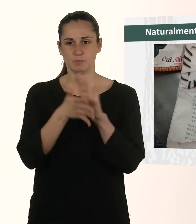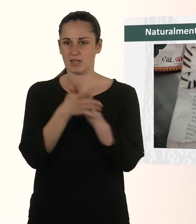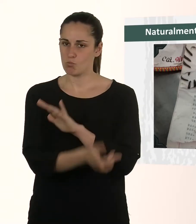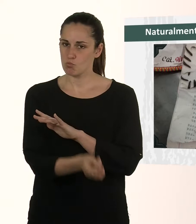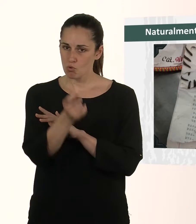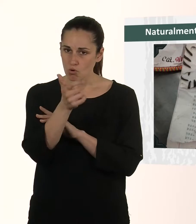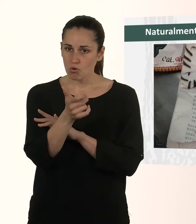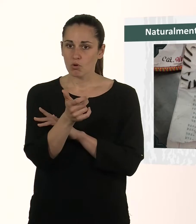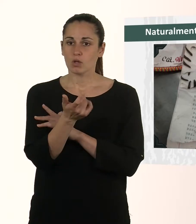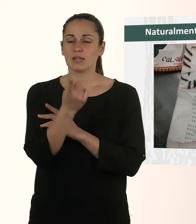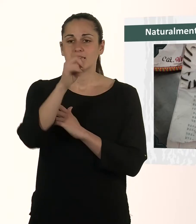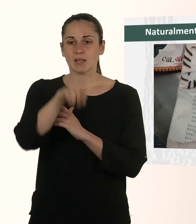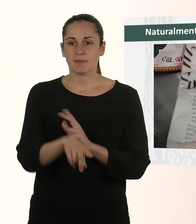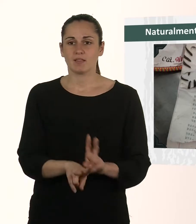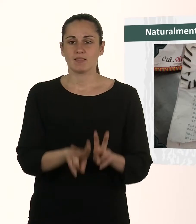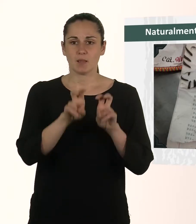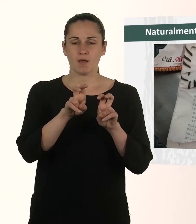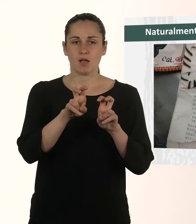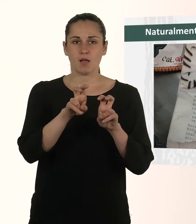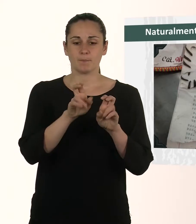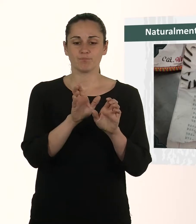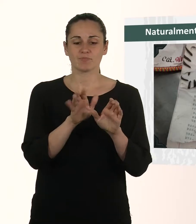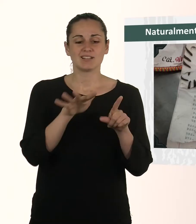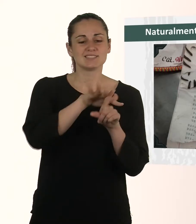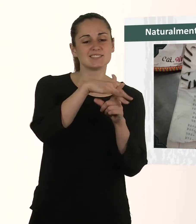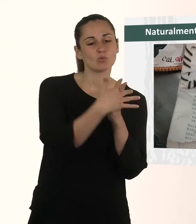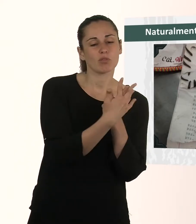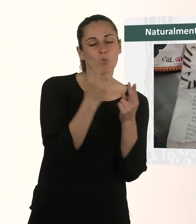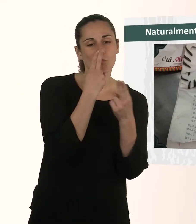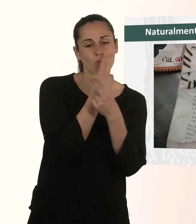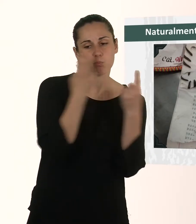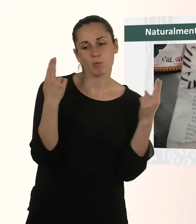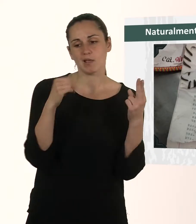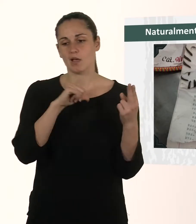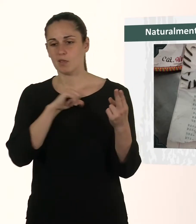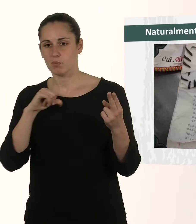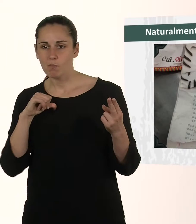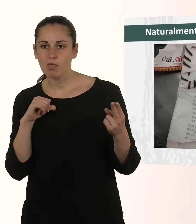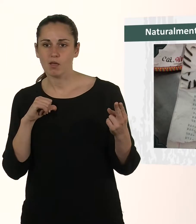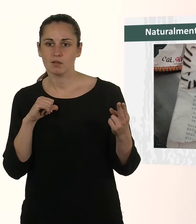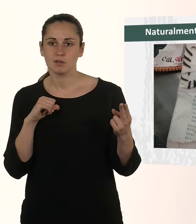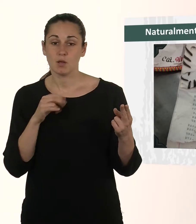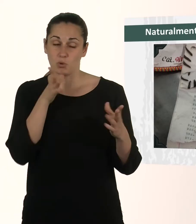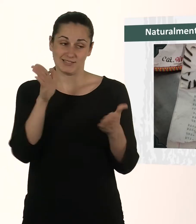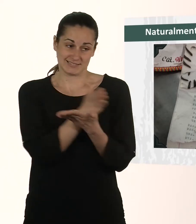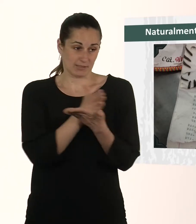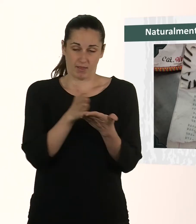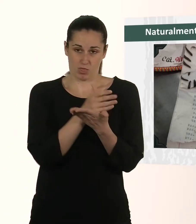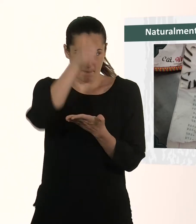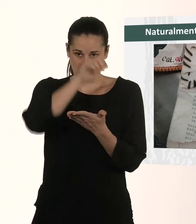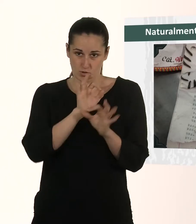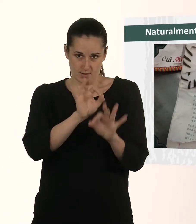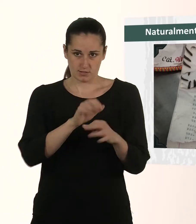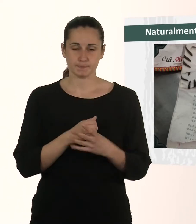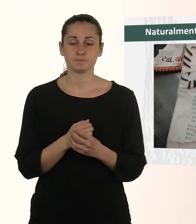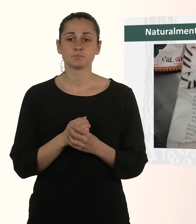cuestión de la separación entre la esfera pública y la esfera privada, que es una separación masculina, ¿vale? Y,